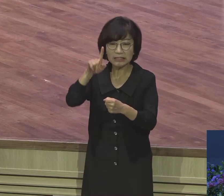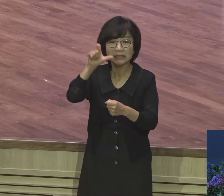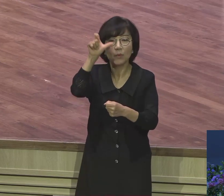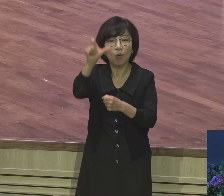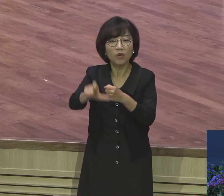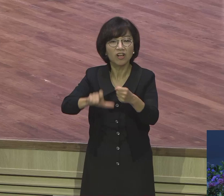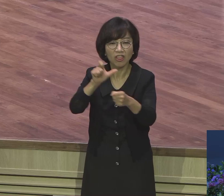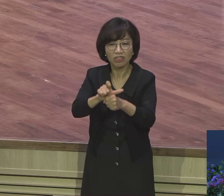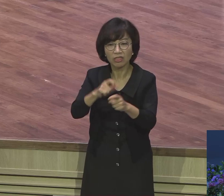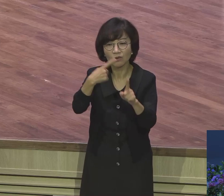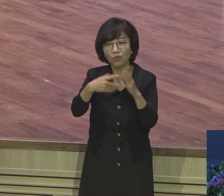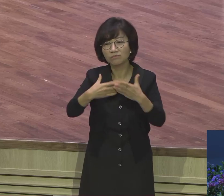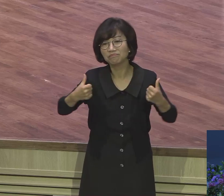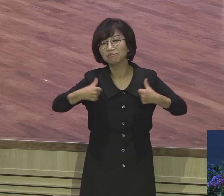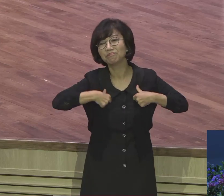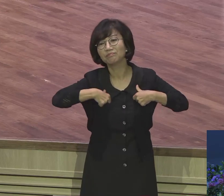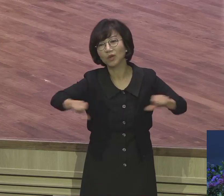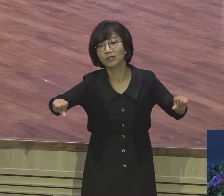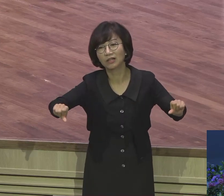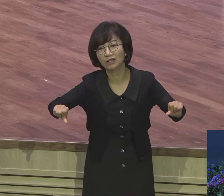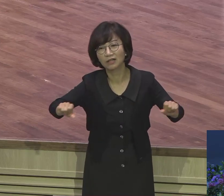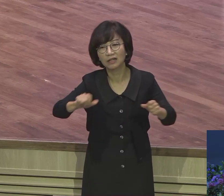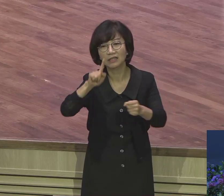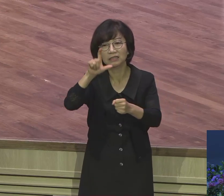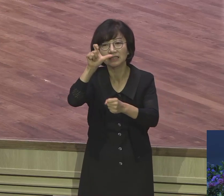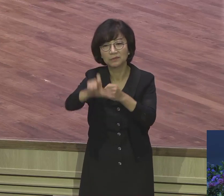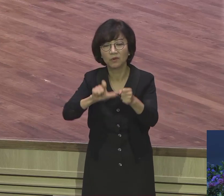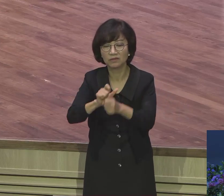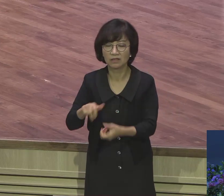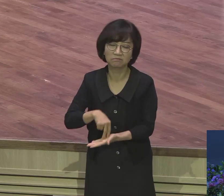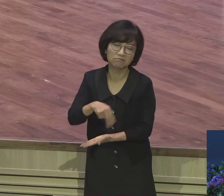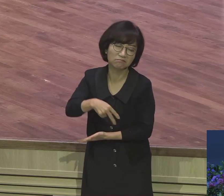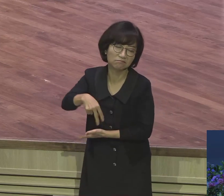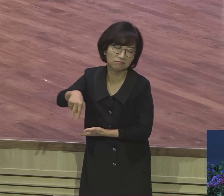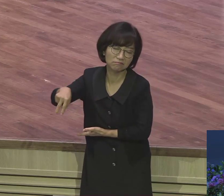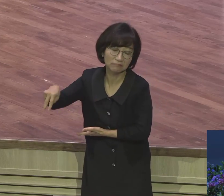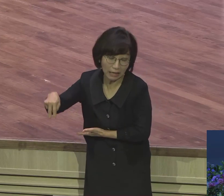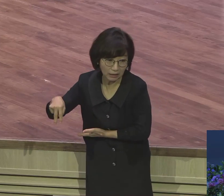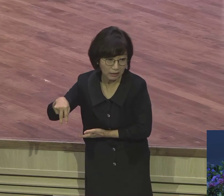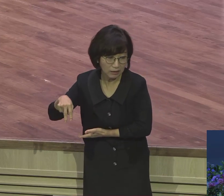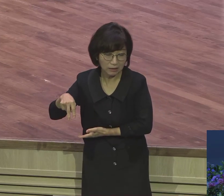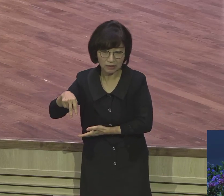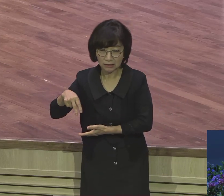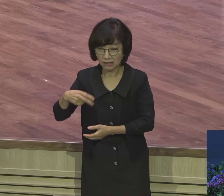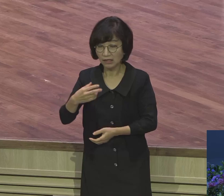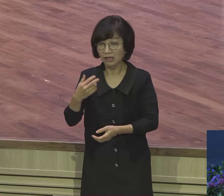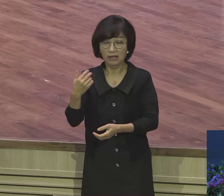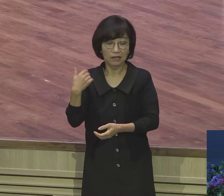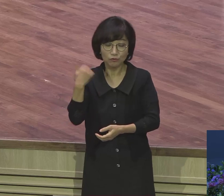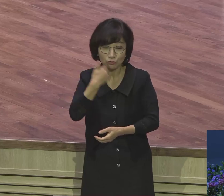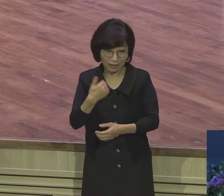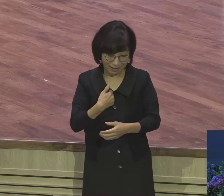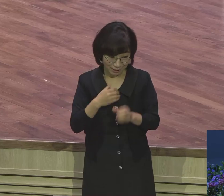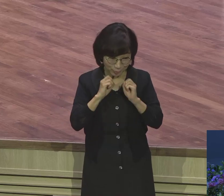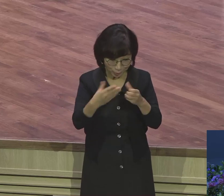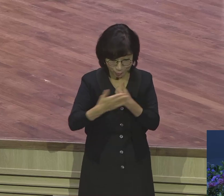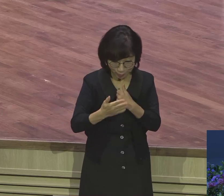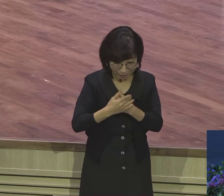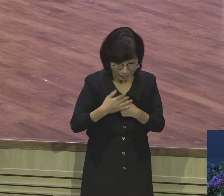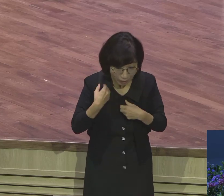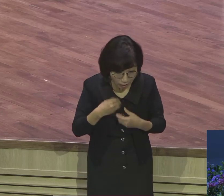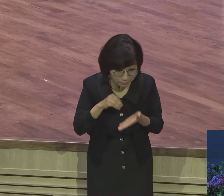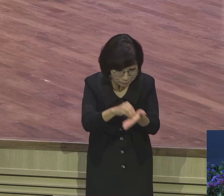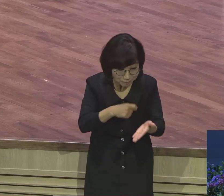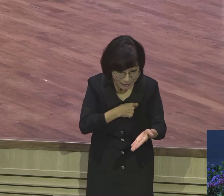교회 안 나오고 있다가 15년 만에 다른 사람 전도 받는다 나오면 또 예원교회라. 그렇게 나온다고